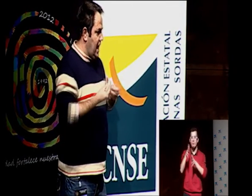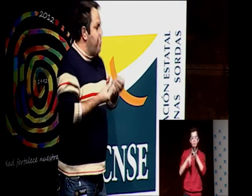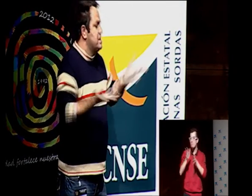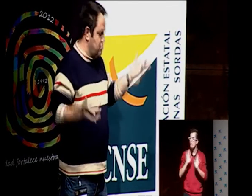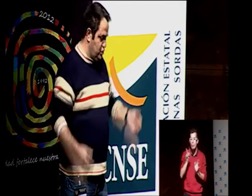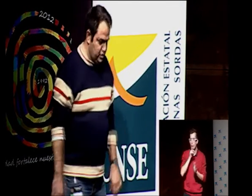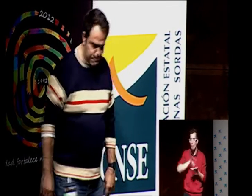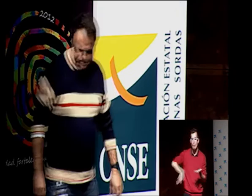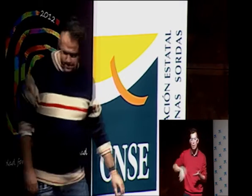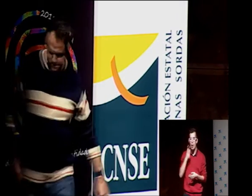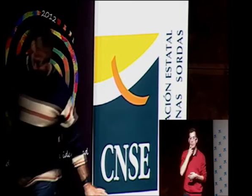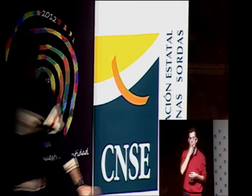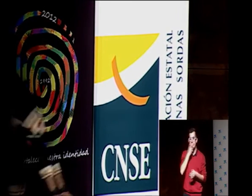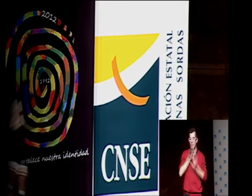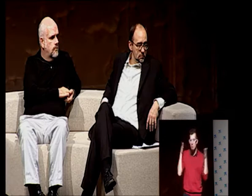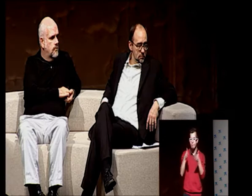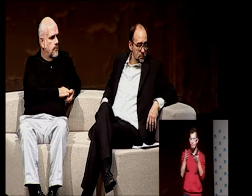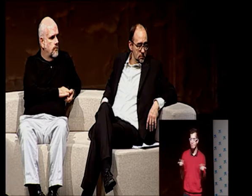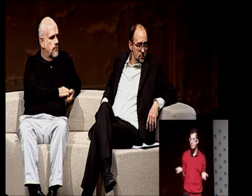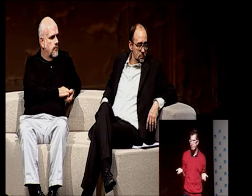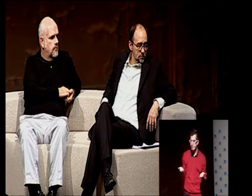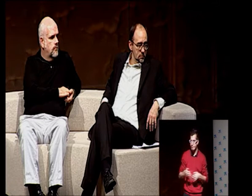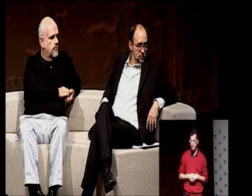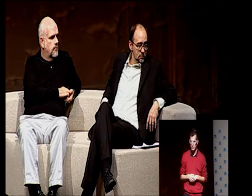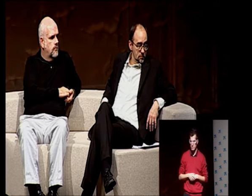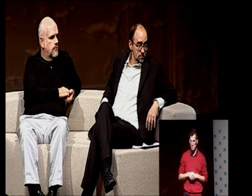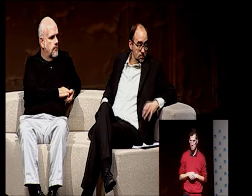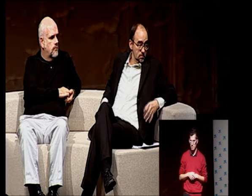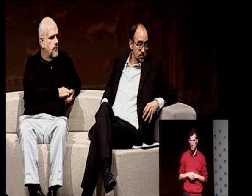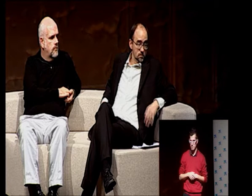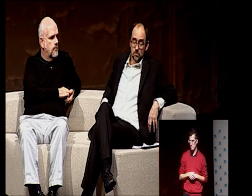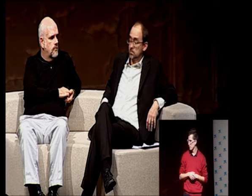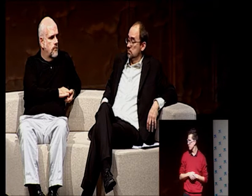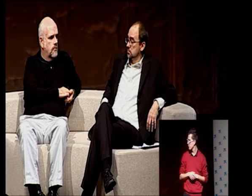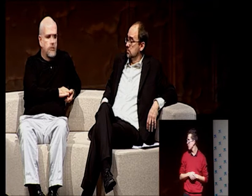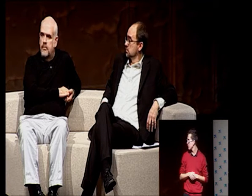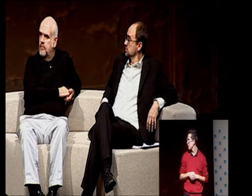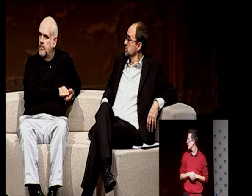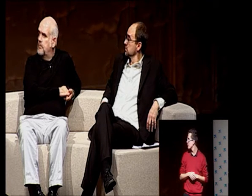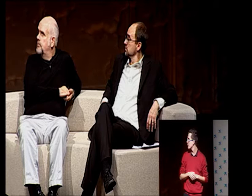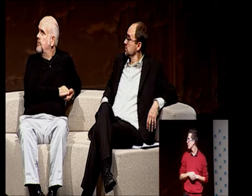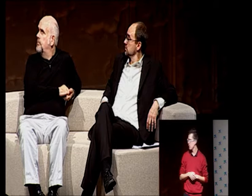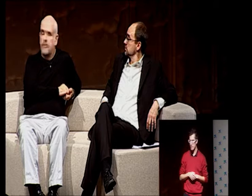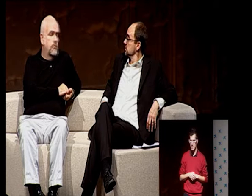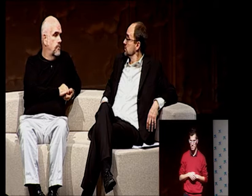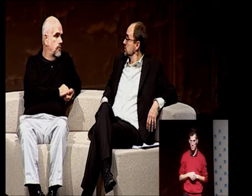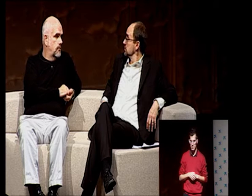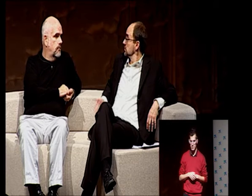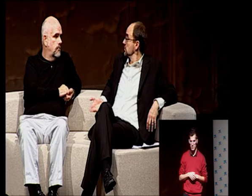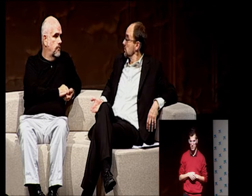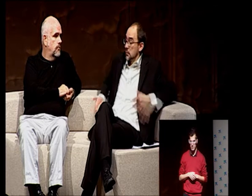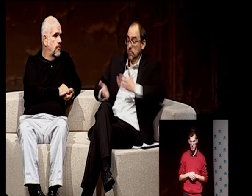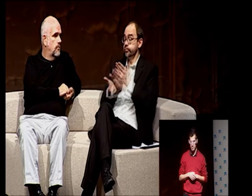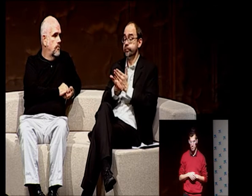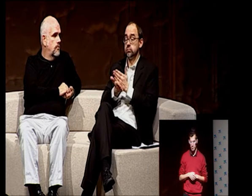implantada los médicos no informan de independientemente de que estén implantados dónde pueden aprender lengua de signos qué hacemos